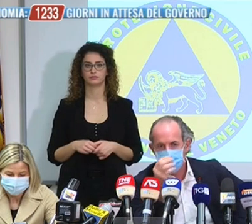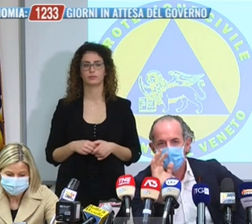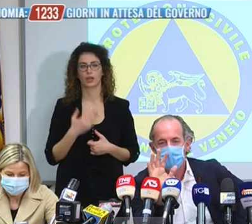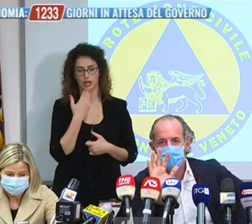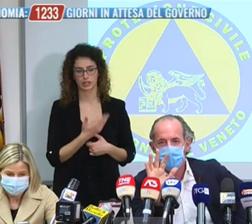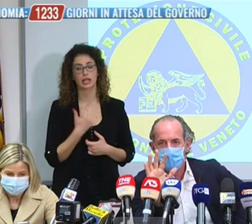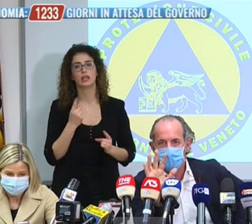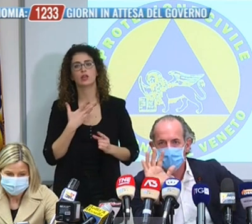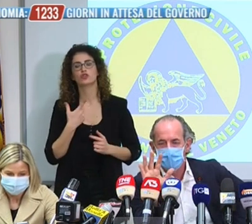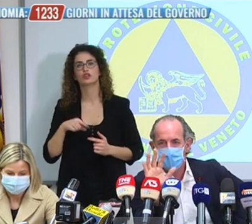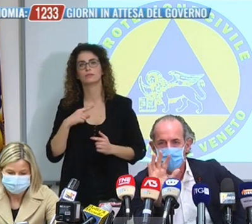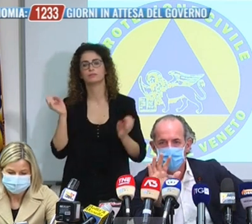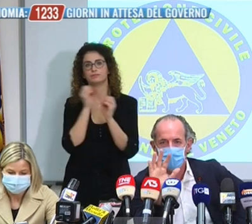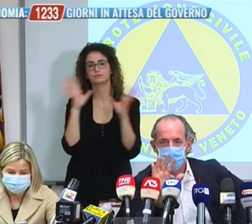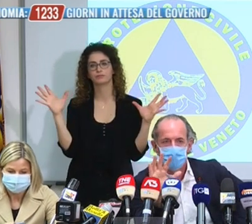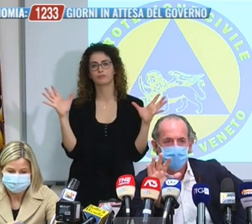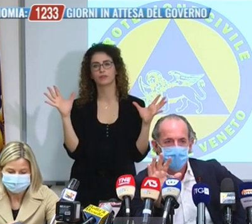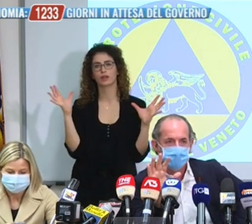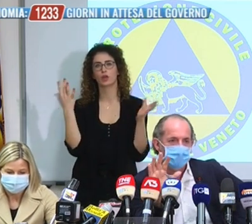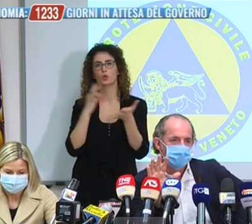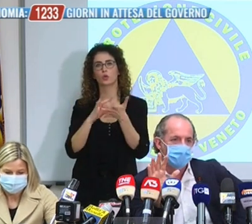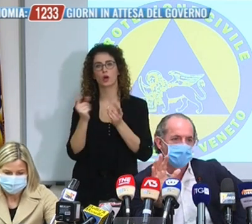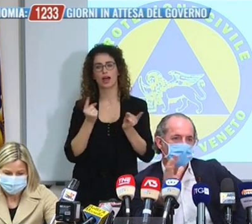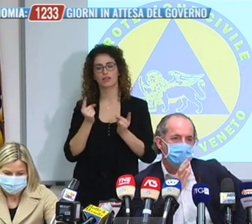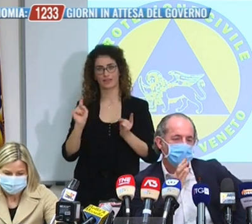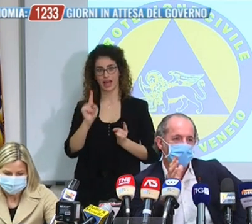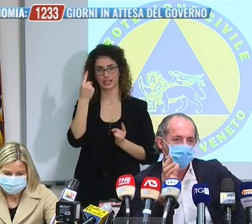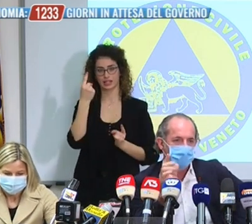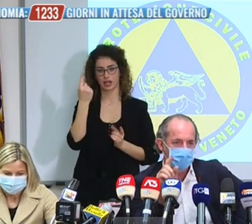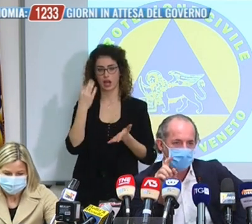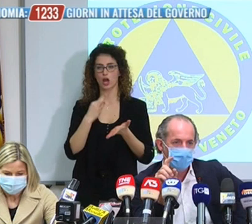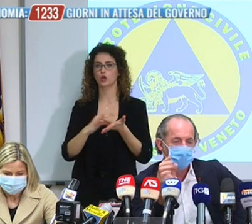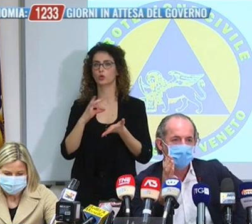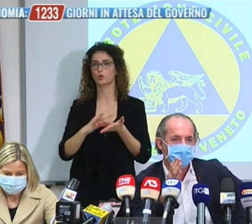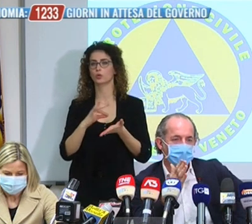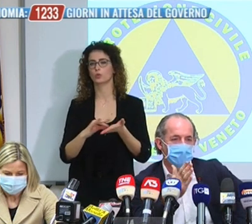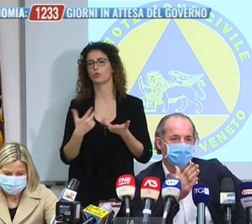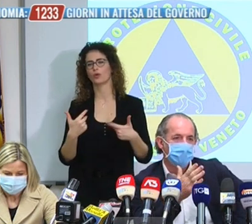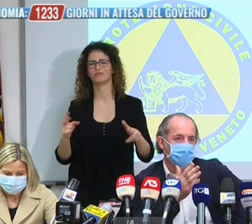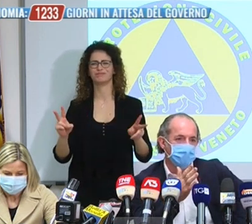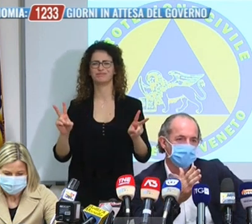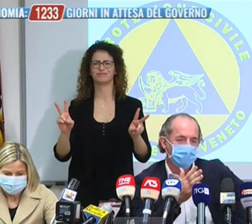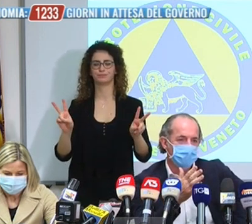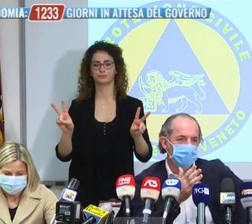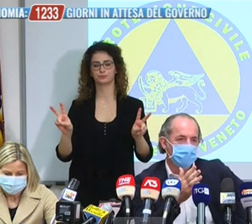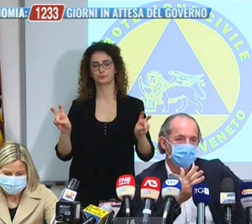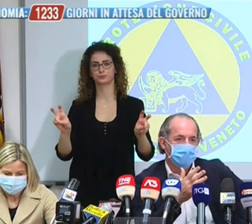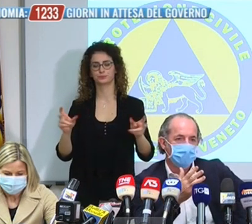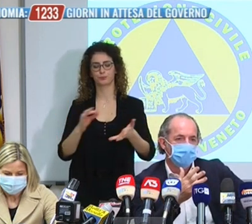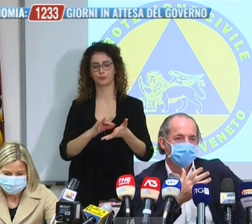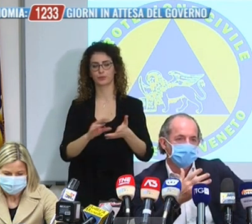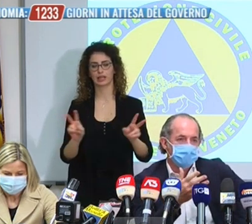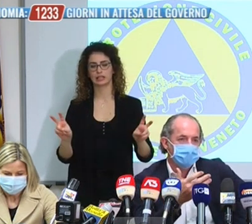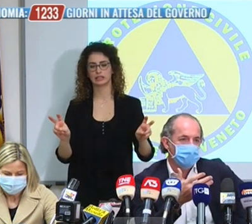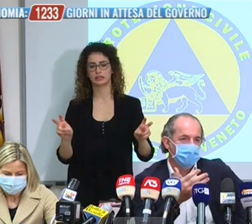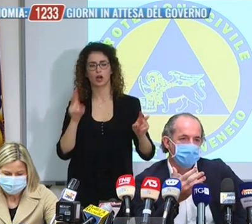cioè, quindi se noi abbiamo in mente lo scenario della scuola della prima fase, dove la scuola comunque era fondamentalmente fra virgolette tenuta, diciamo,